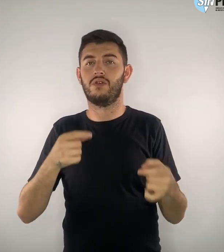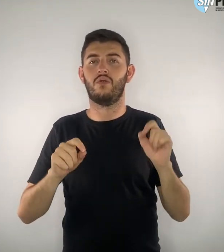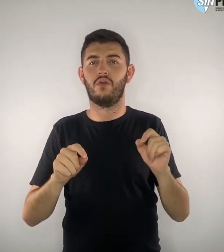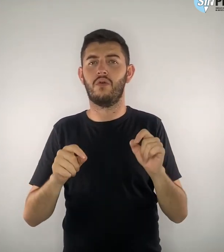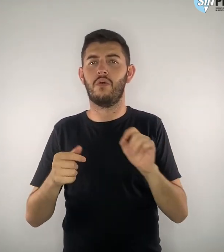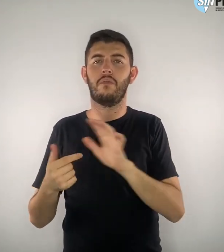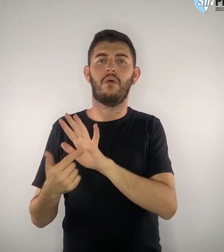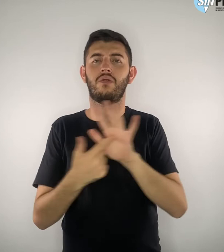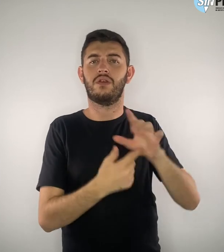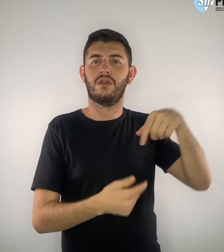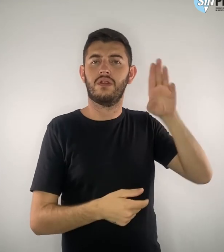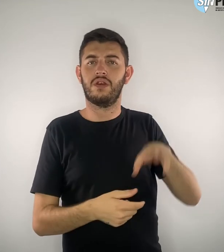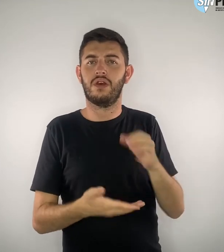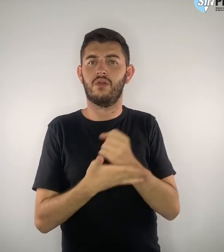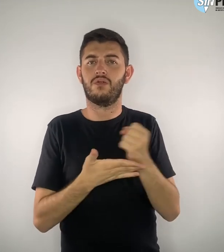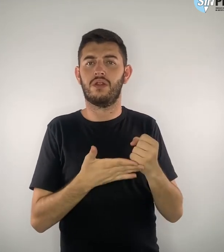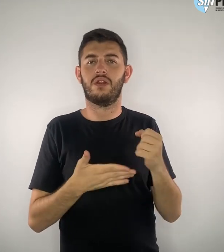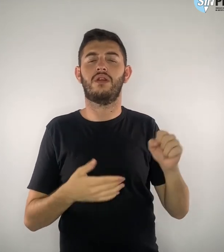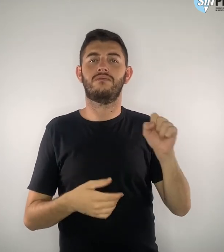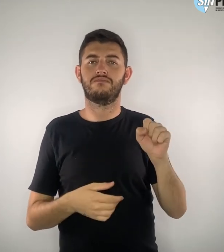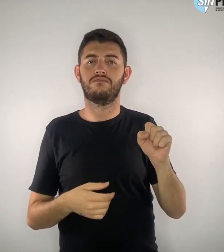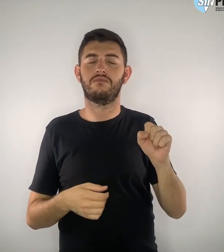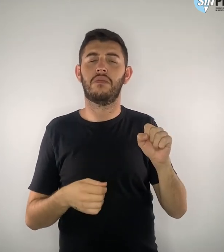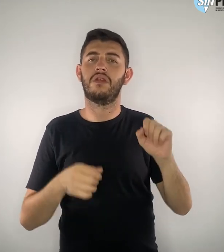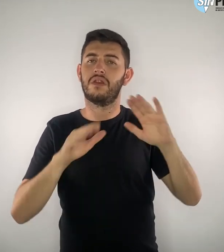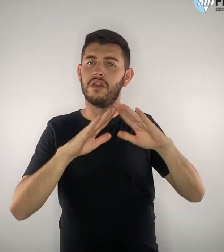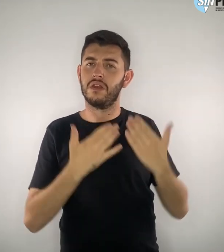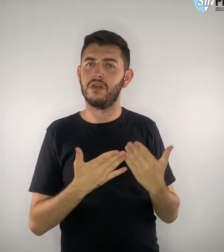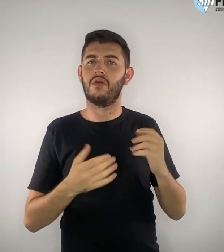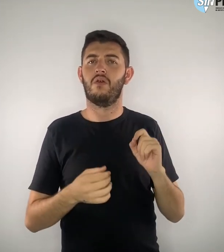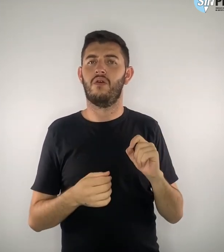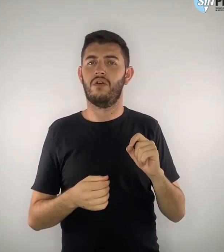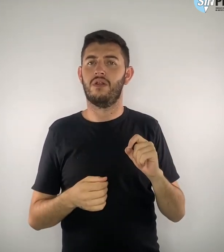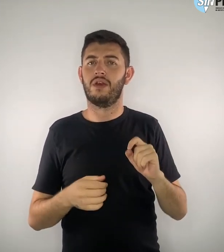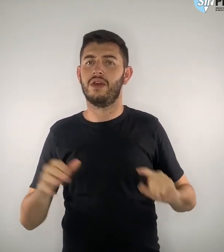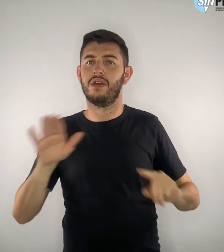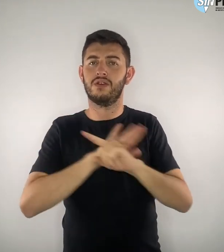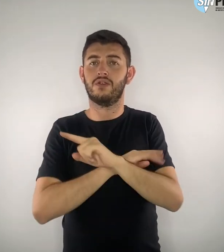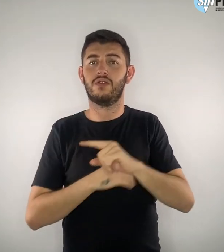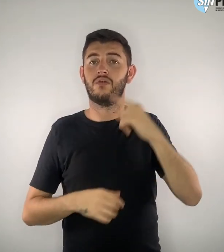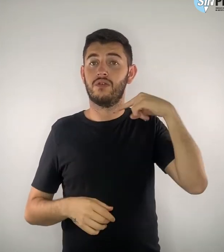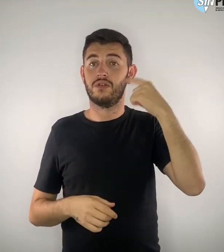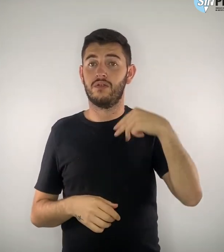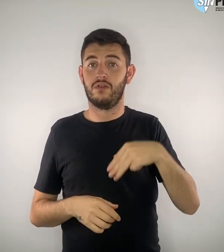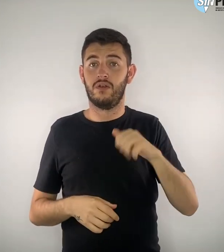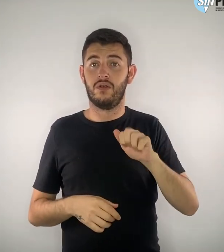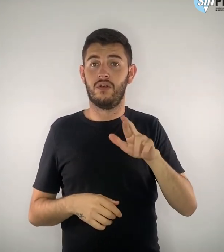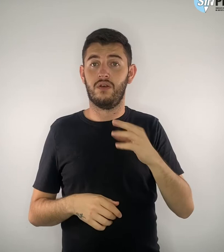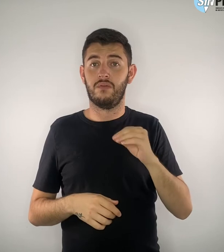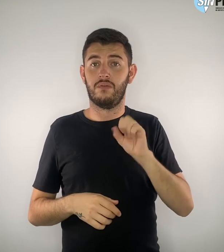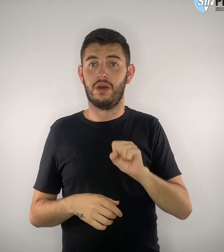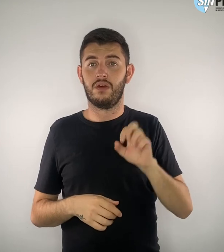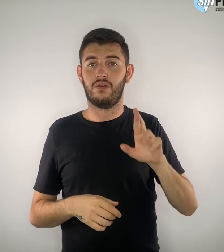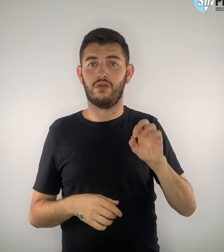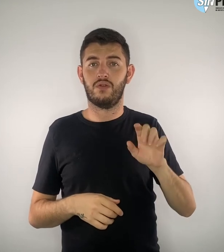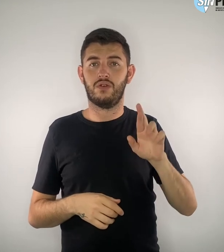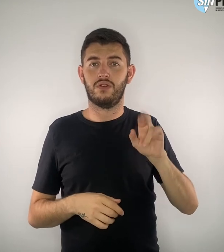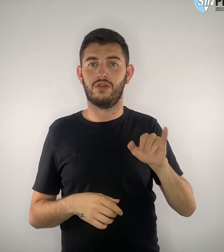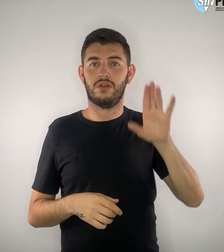nessas entidades privadas. Questiona o advogado Marcos Rogério, especialista em direitos dos